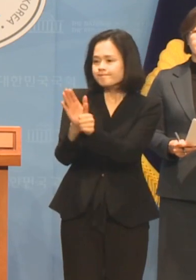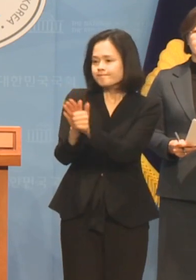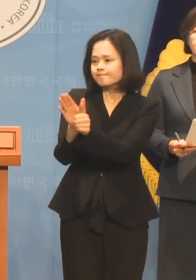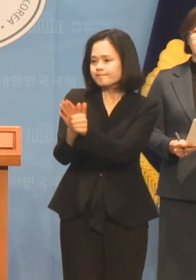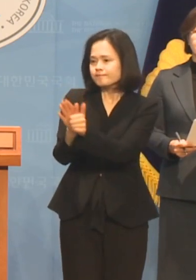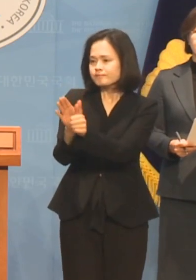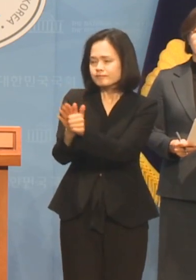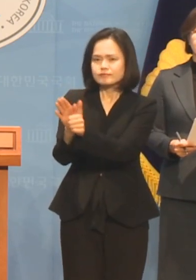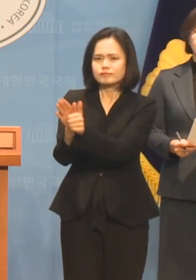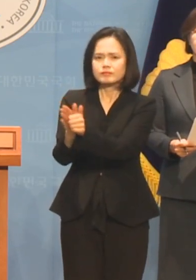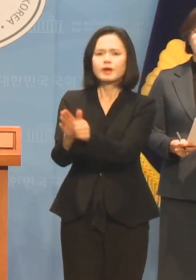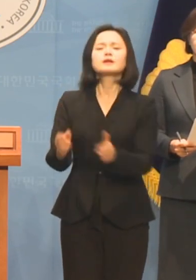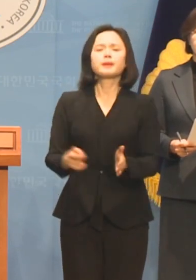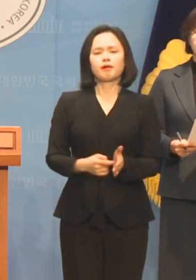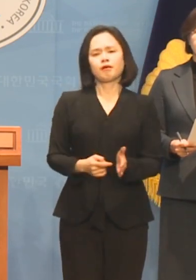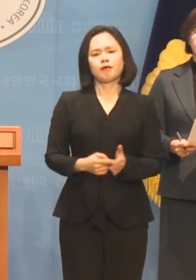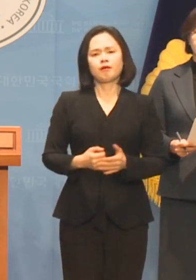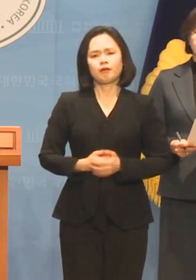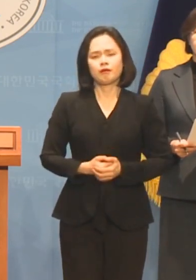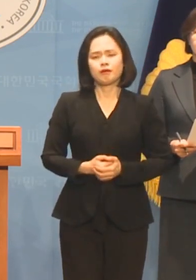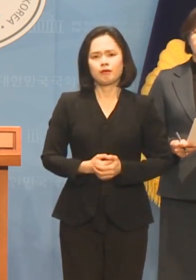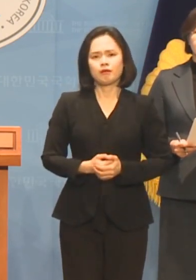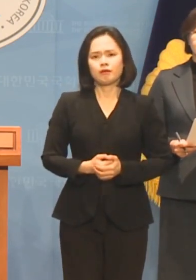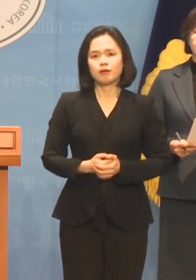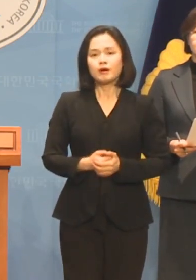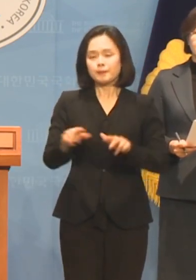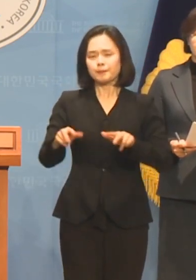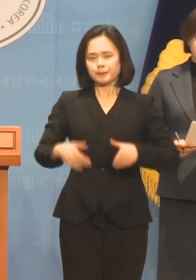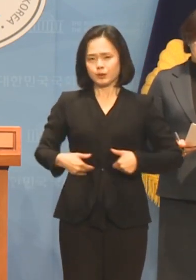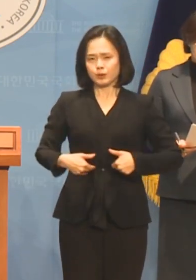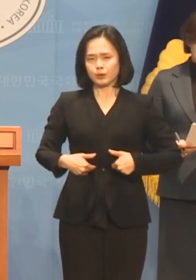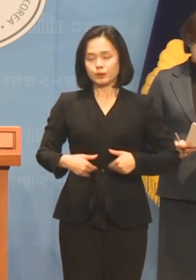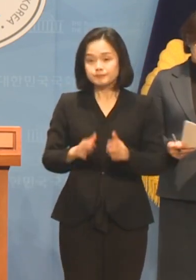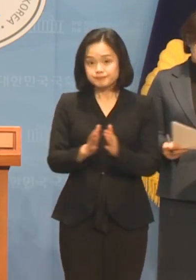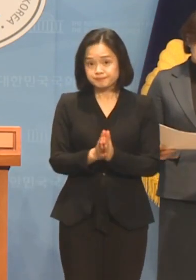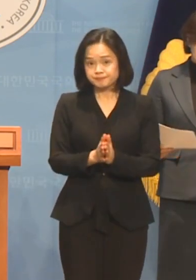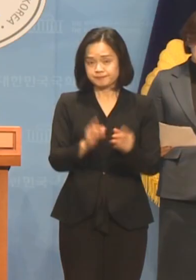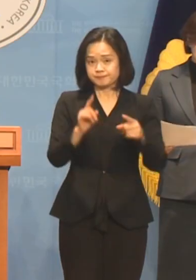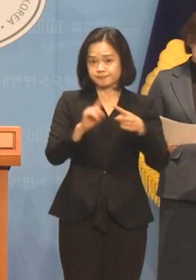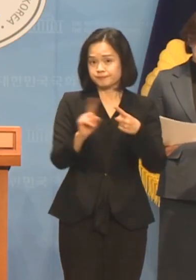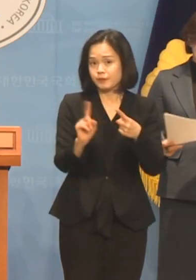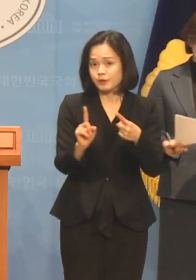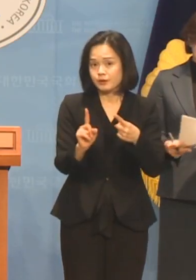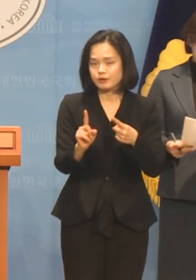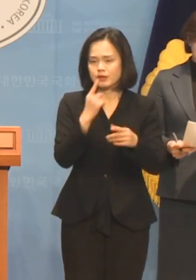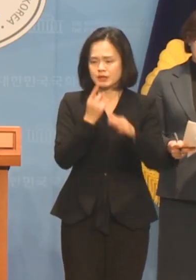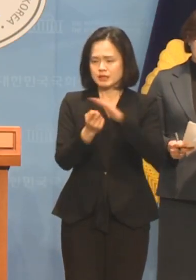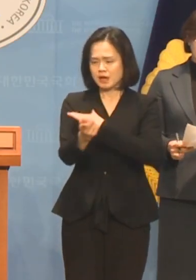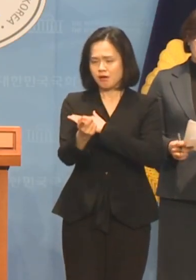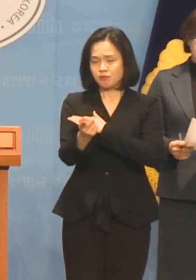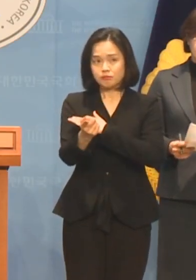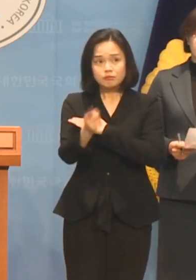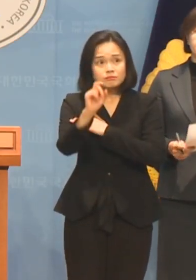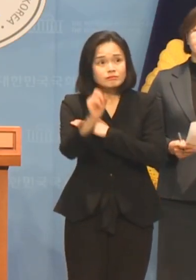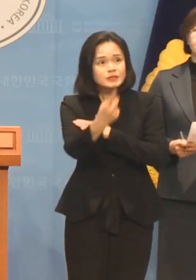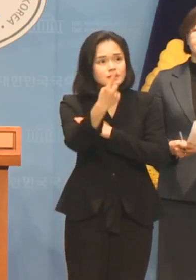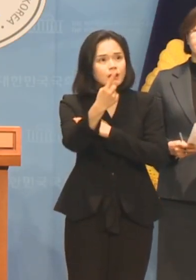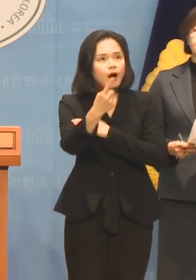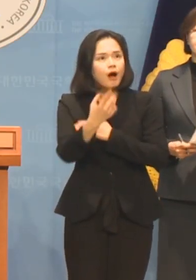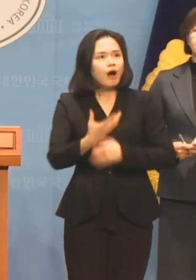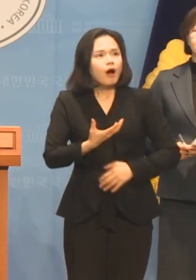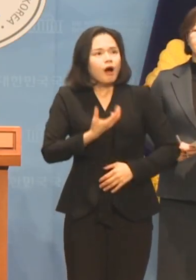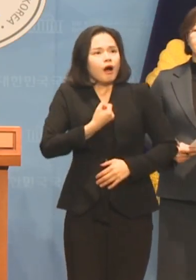생각합니다. 필요한 실행 방안은 다음과 같습니다. 첫째, 계엄 트라우마가 심각히 나타난